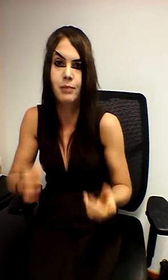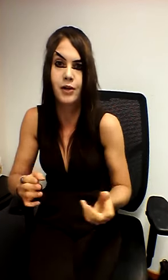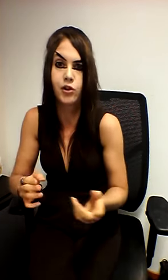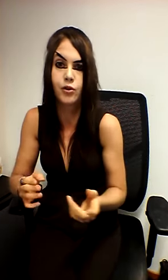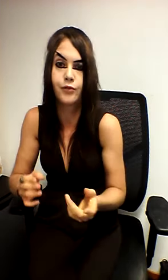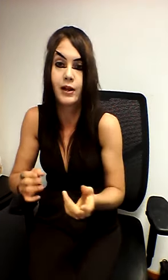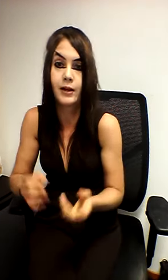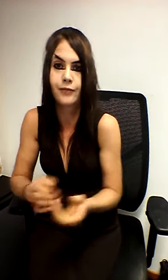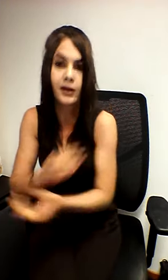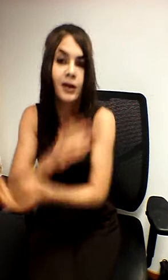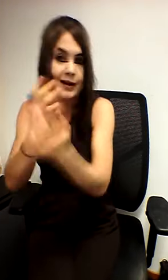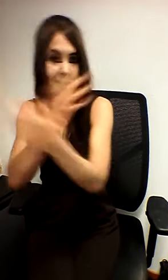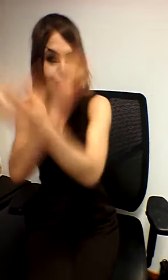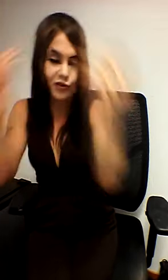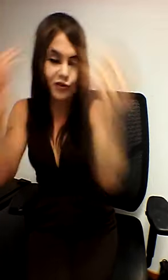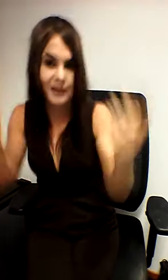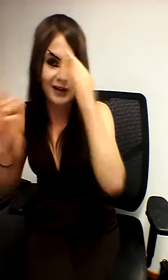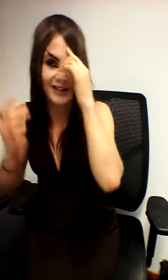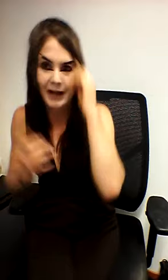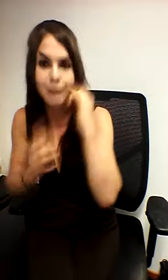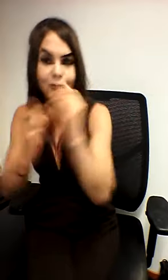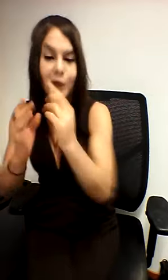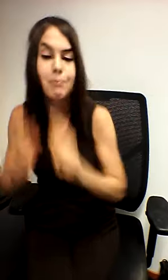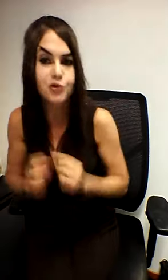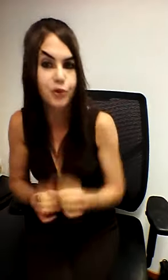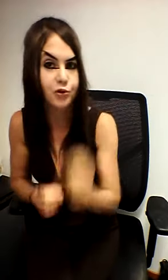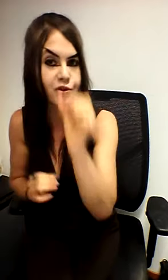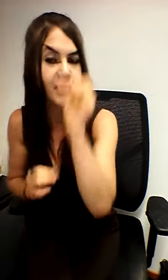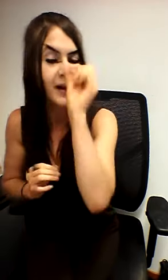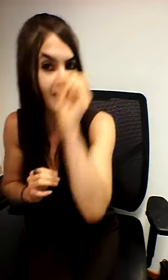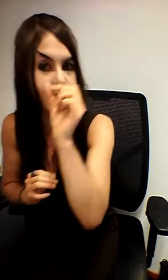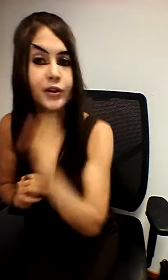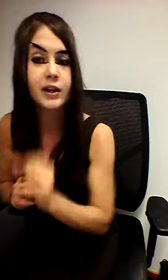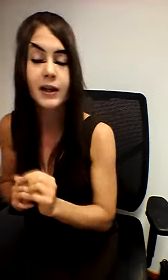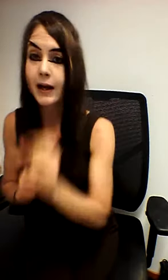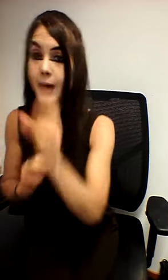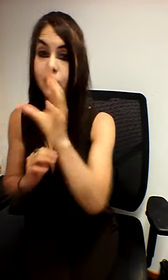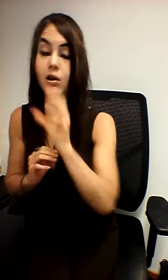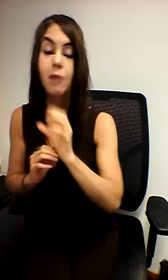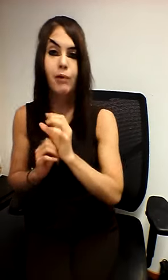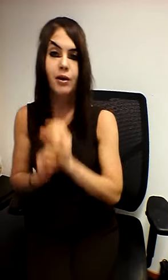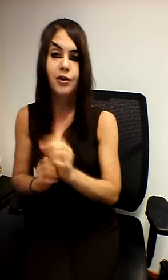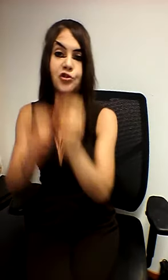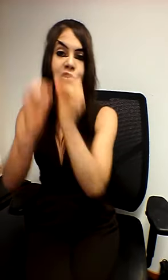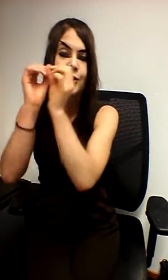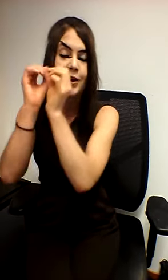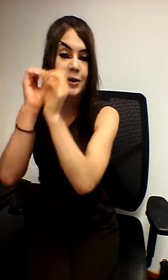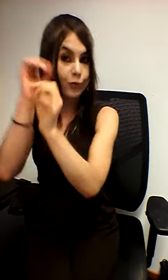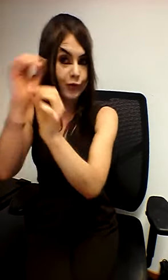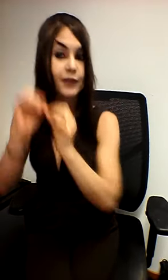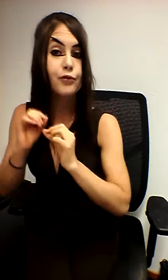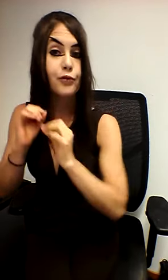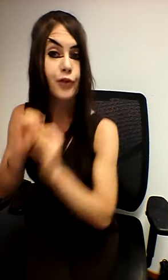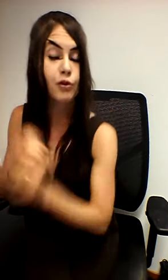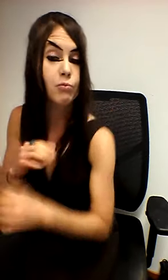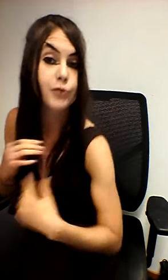bepaalt je overleving. En dus ervaart je lichaam dan pas rust. En je lichaam kan pas onder invloed van hormonen